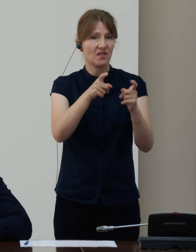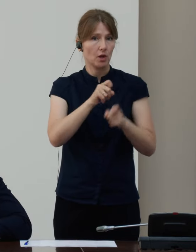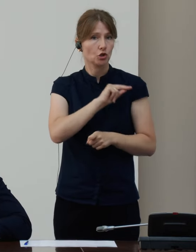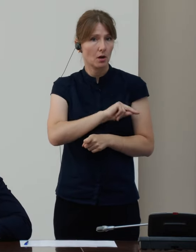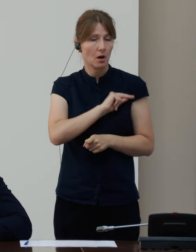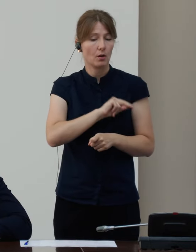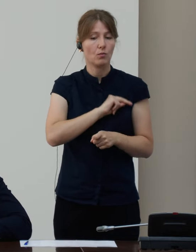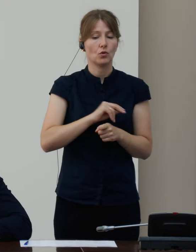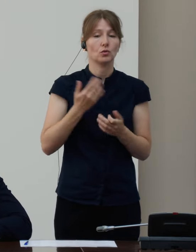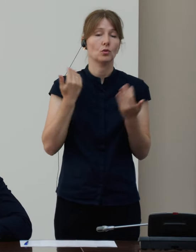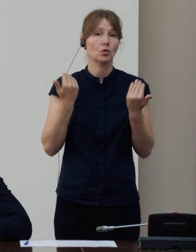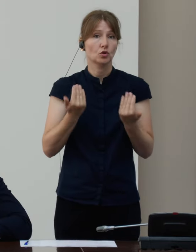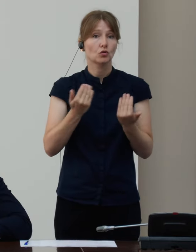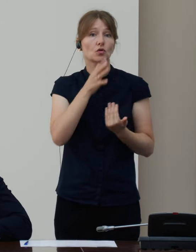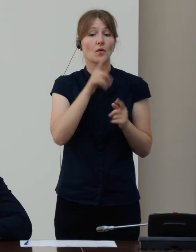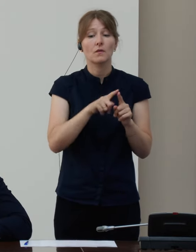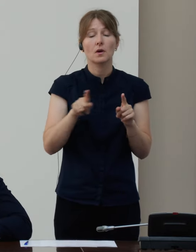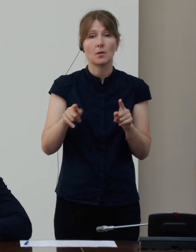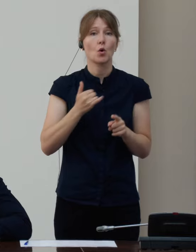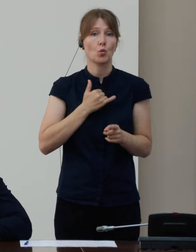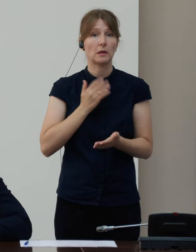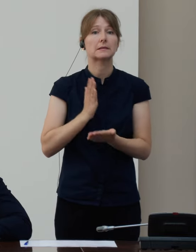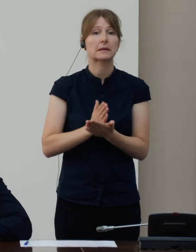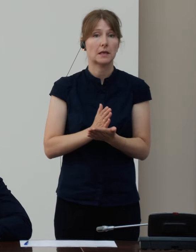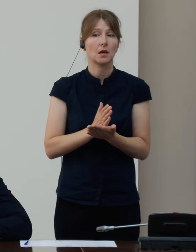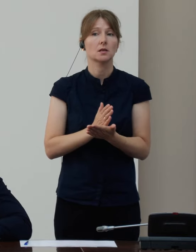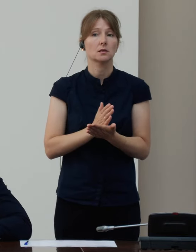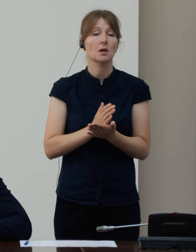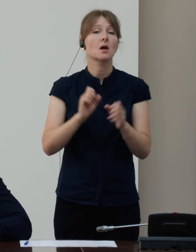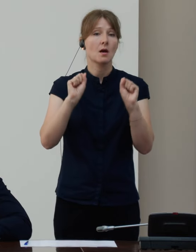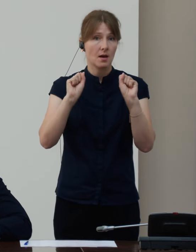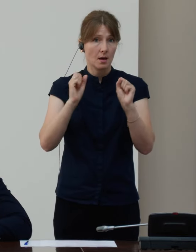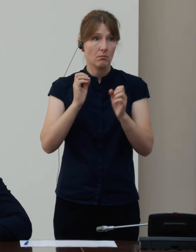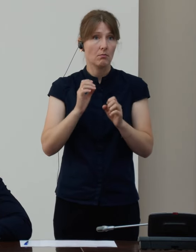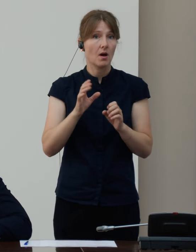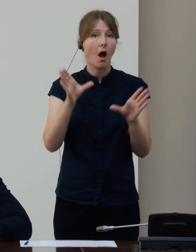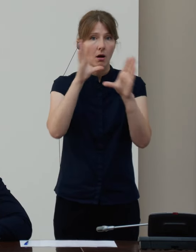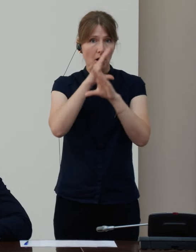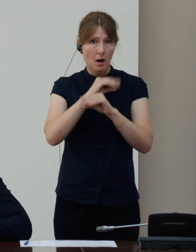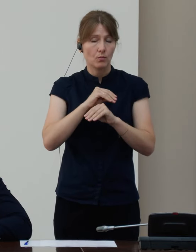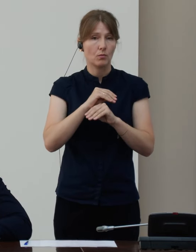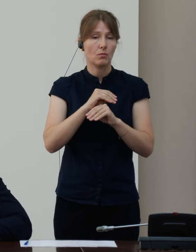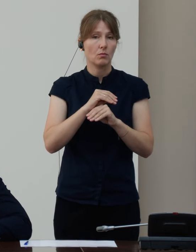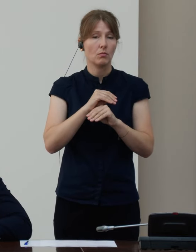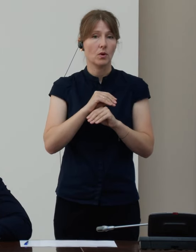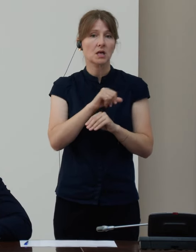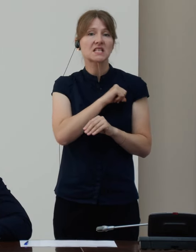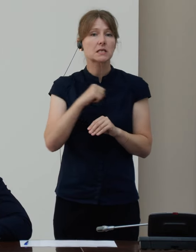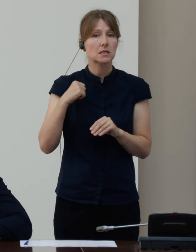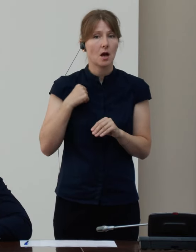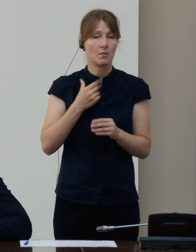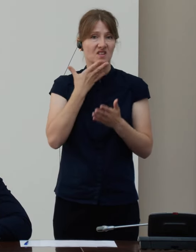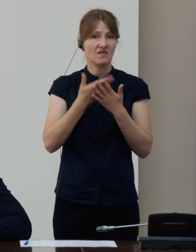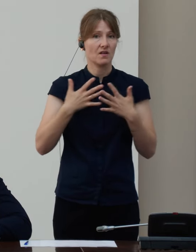că până acum, până la momentul actual, am ajuns, am putut să ne consolidăm eforturile noastre, să